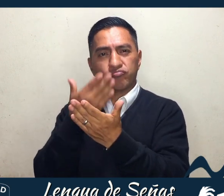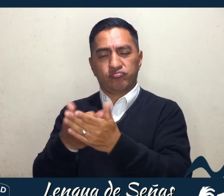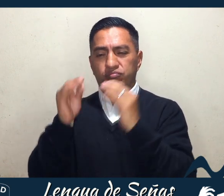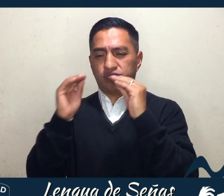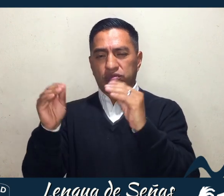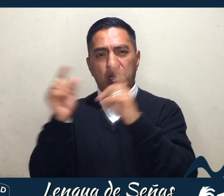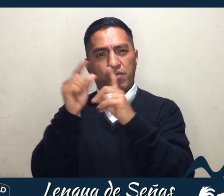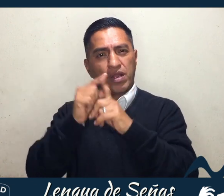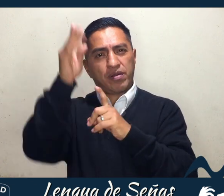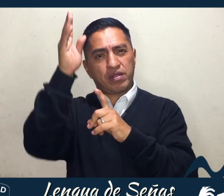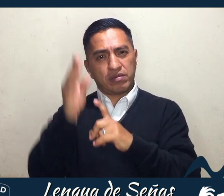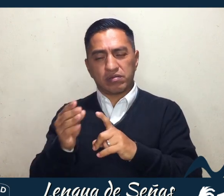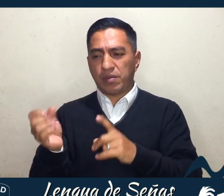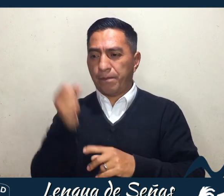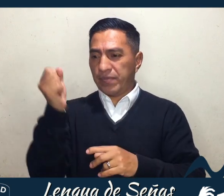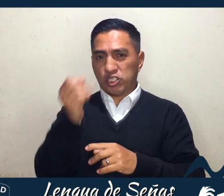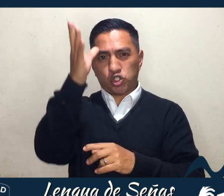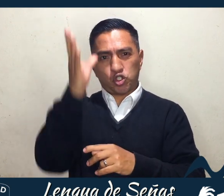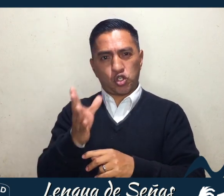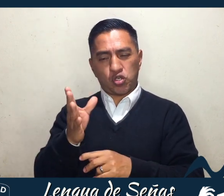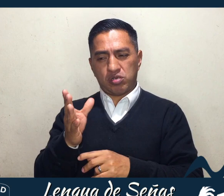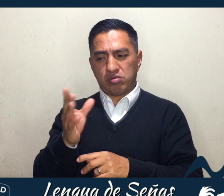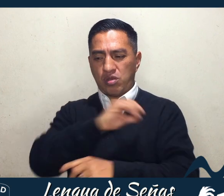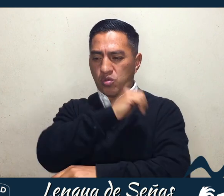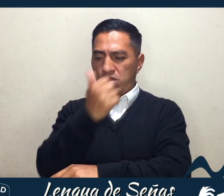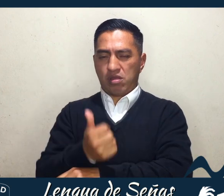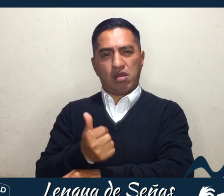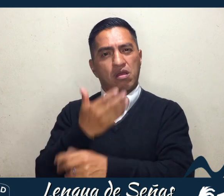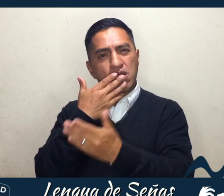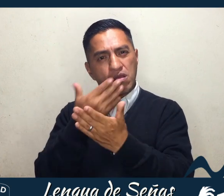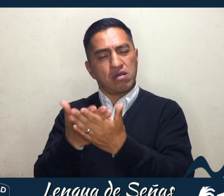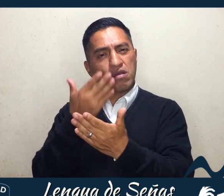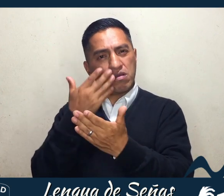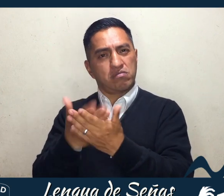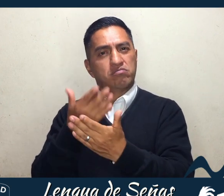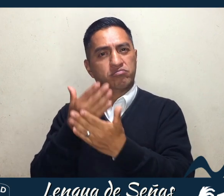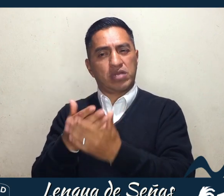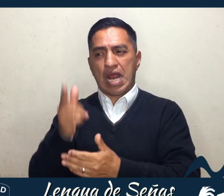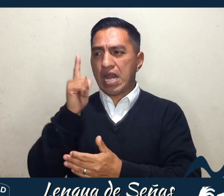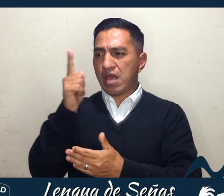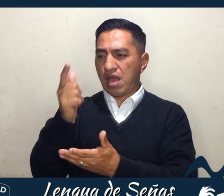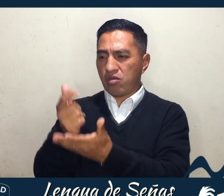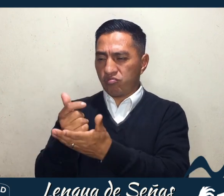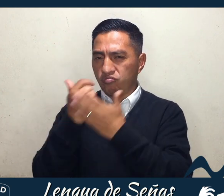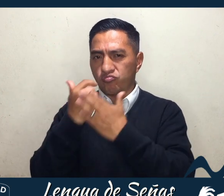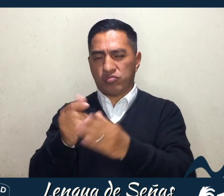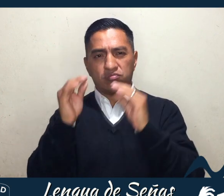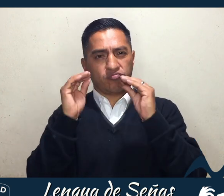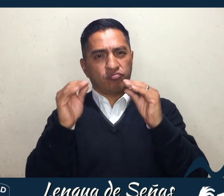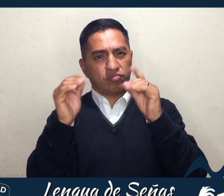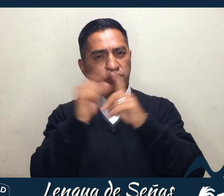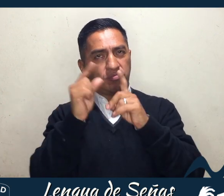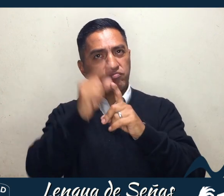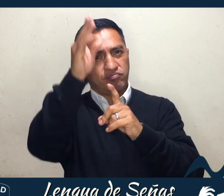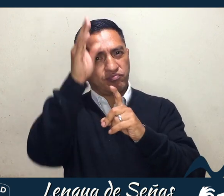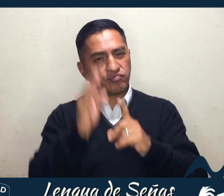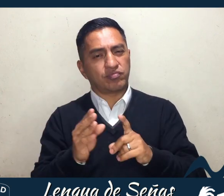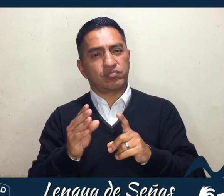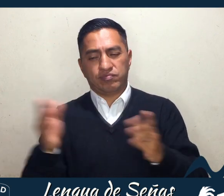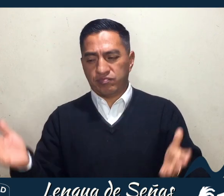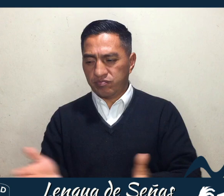como mensajeros de Dios, como pastores, como líderes que están ayudando a edificar nuestras